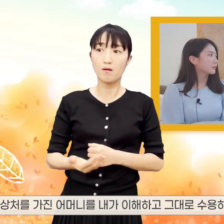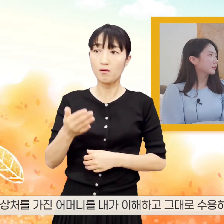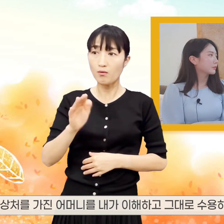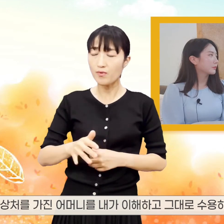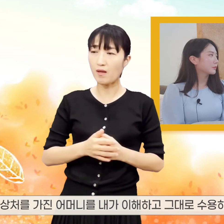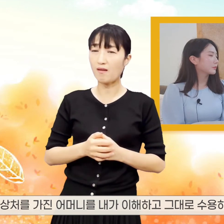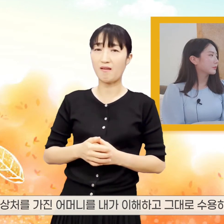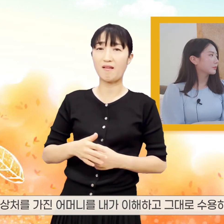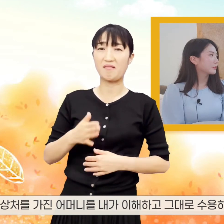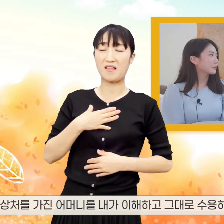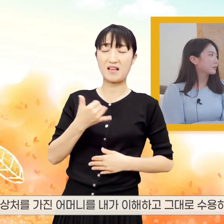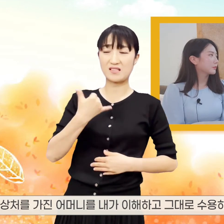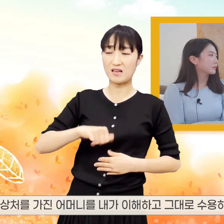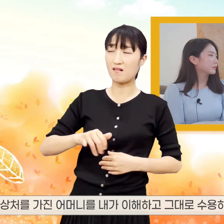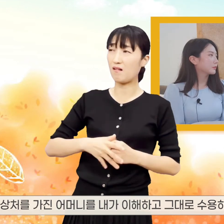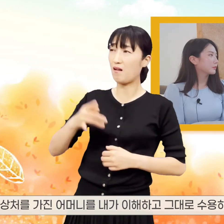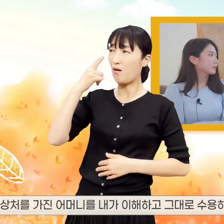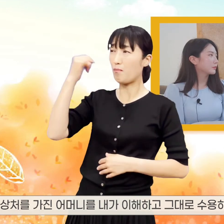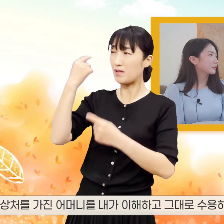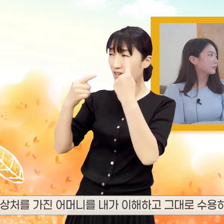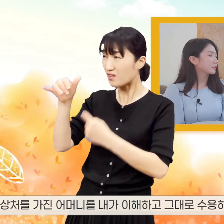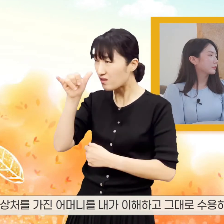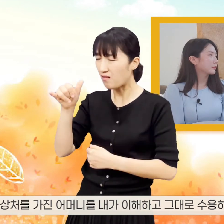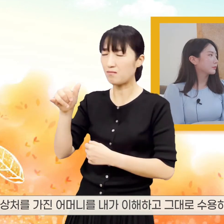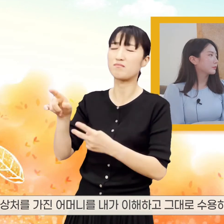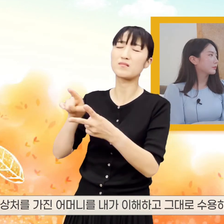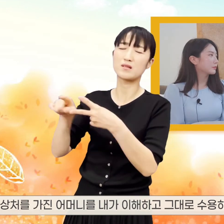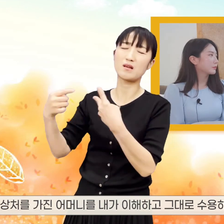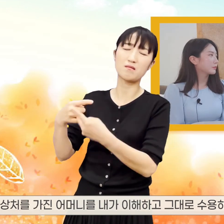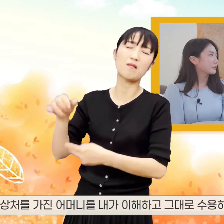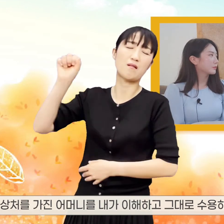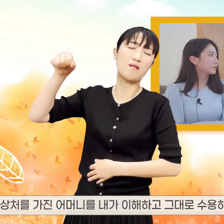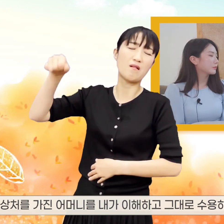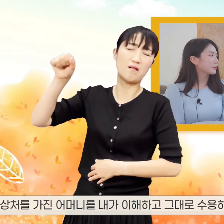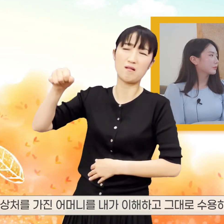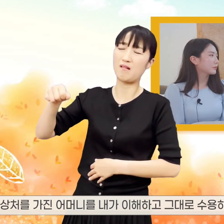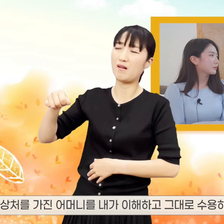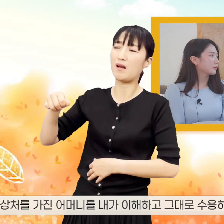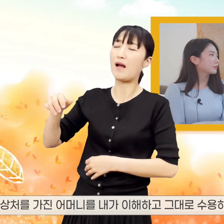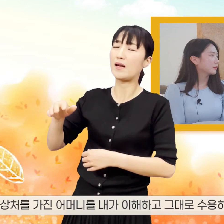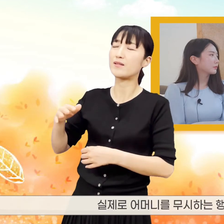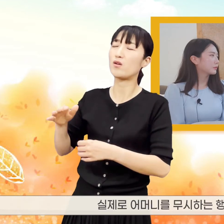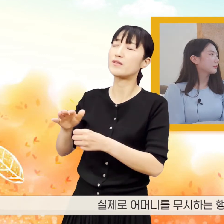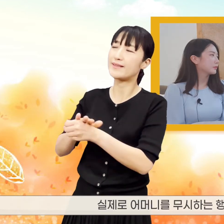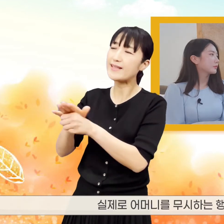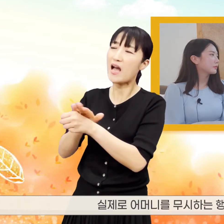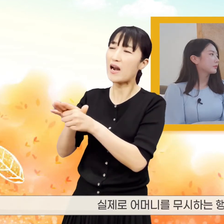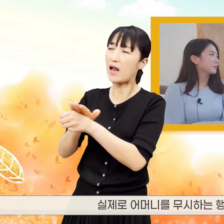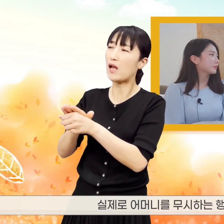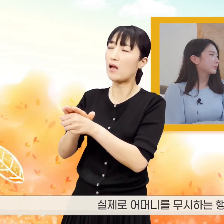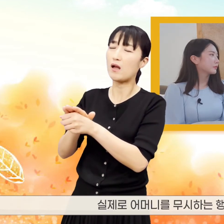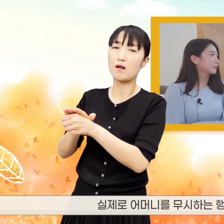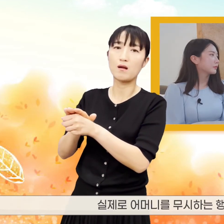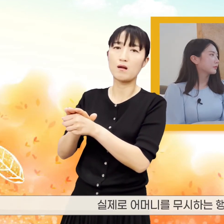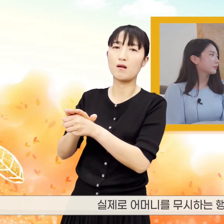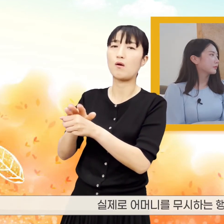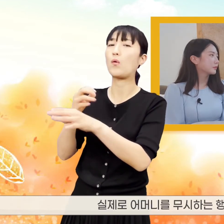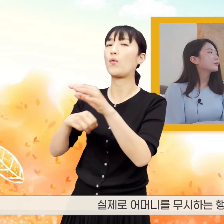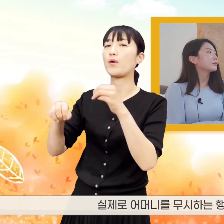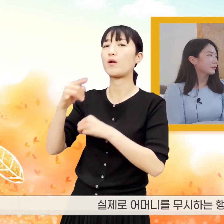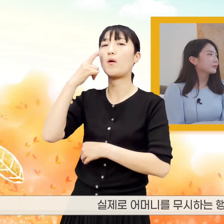있는 어머니를 그대로 이해하고 내가 수용하면서 어머니를 사랑한다라는 것은 실제로 어머니를